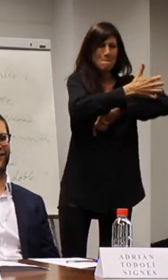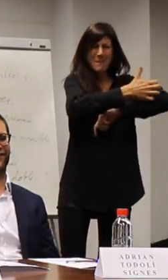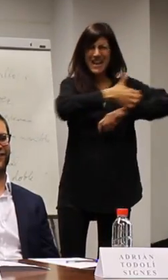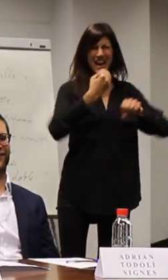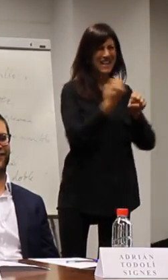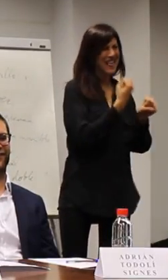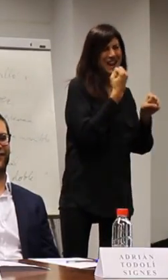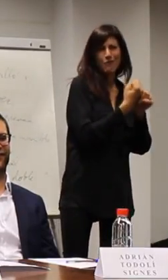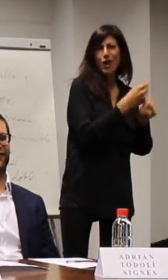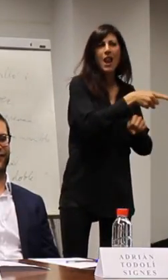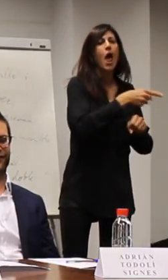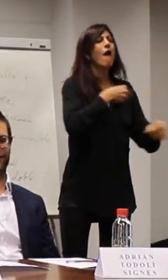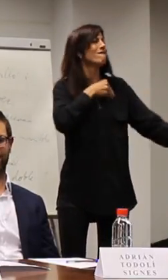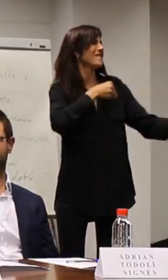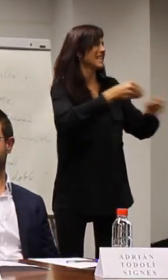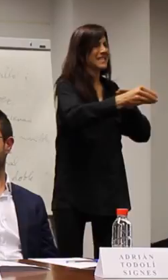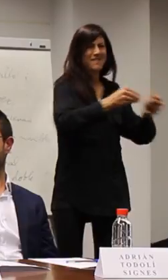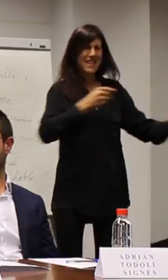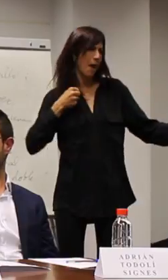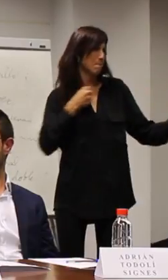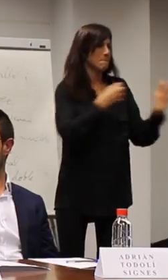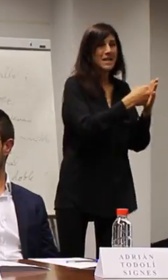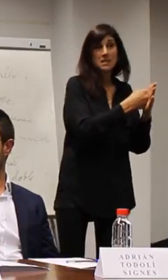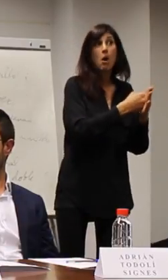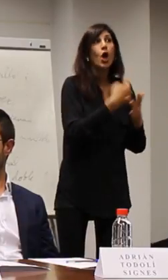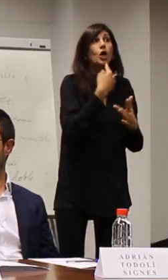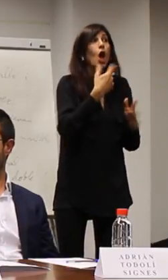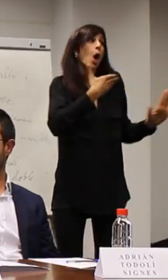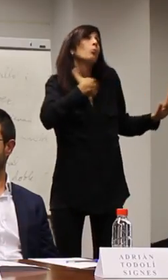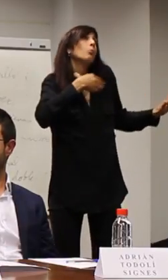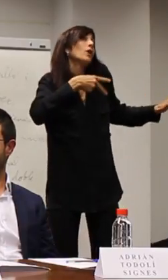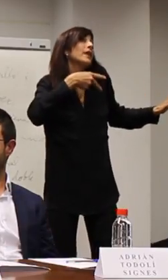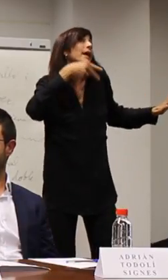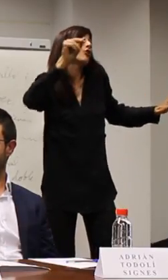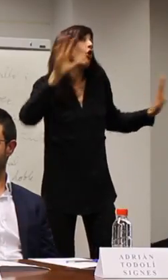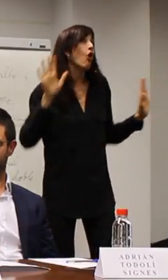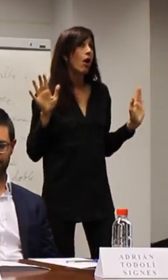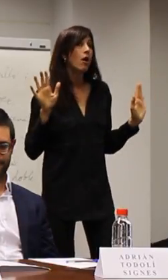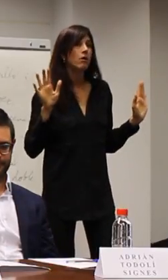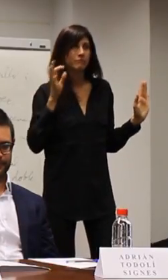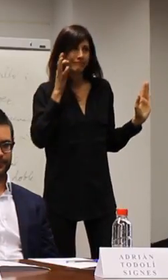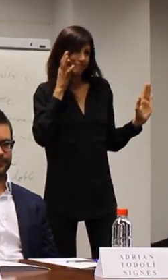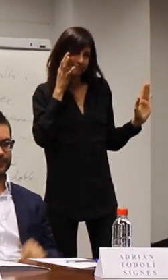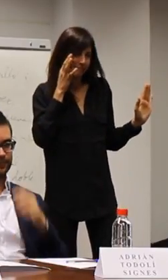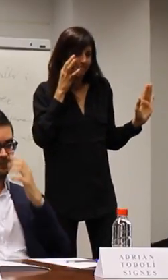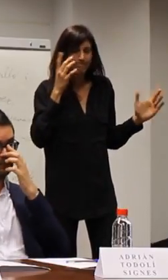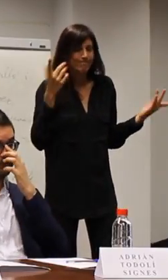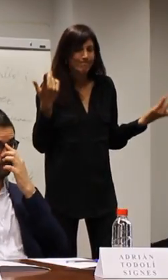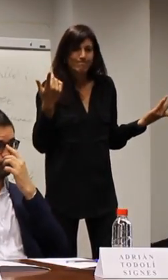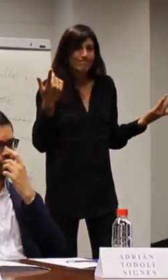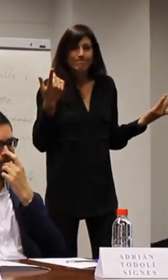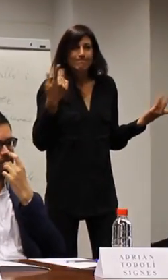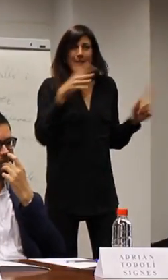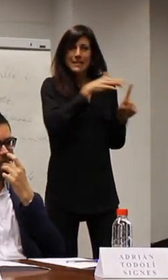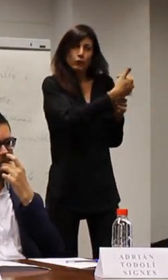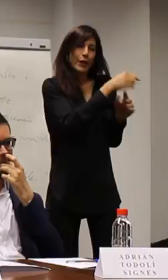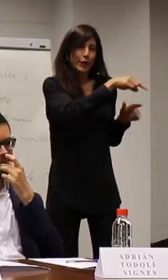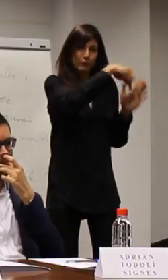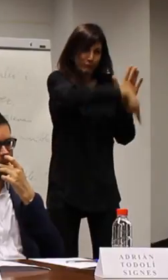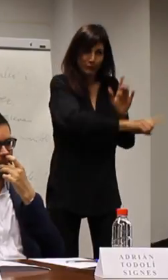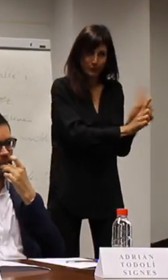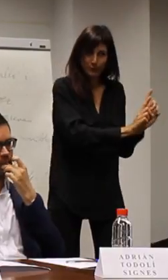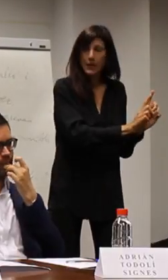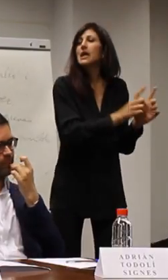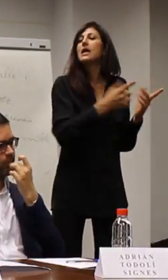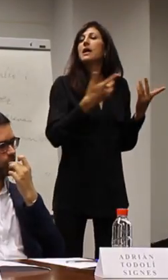para cuando te llamen, dice, no, es que puede decir que no. Bueno, en eso no voy a entrar porque entrará todo ahí, ¿no? Quiero decir que no nos engañemos, aquí estamos en presencia de. Lo